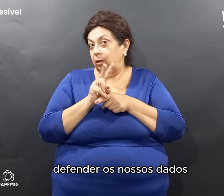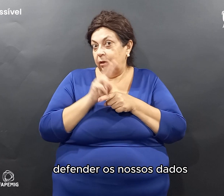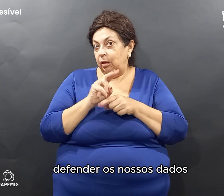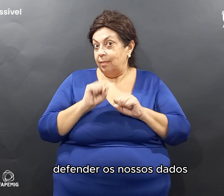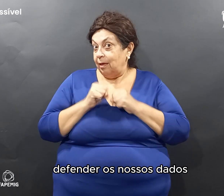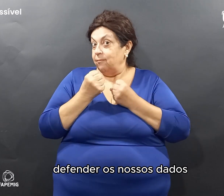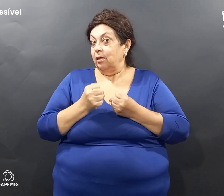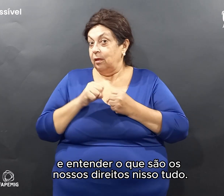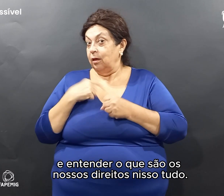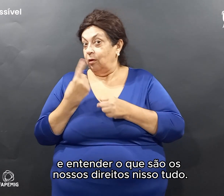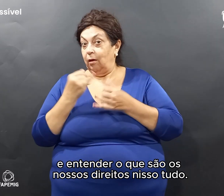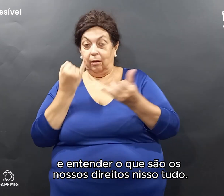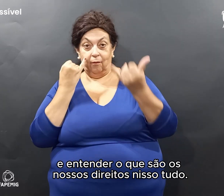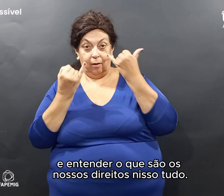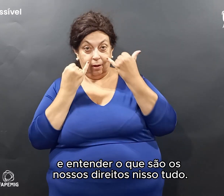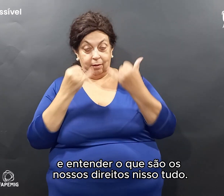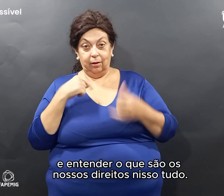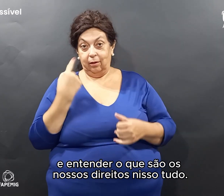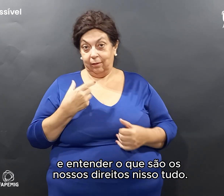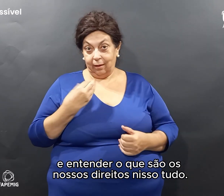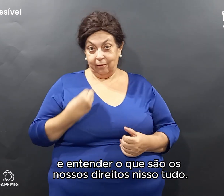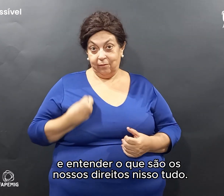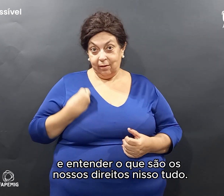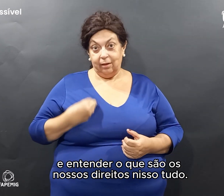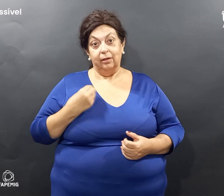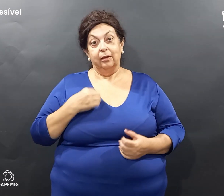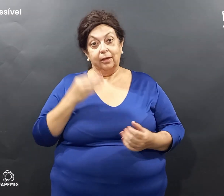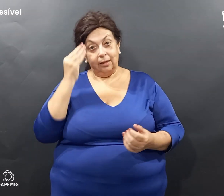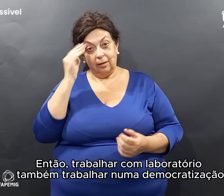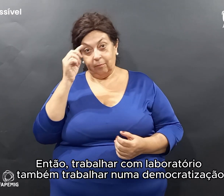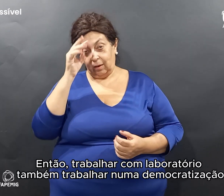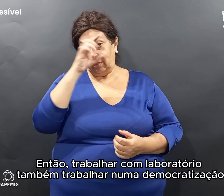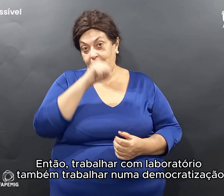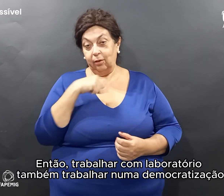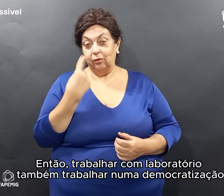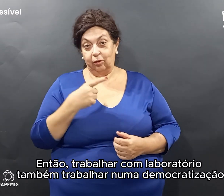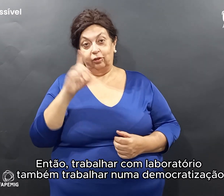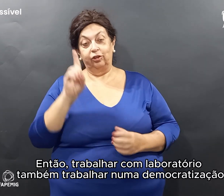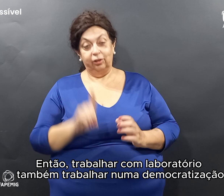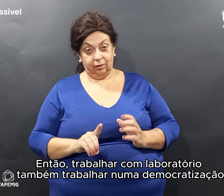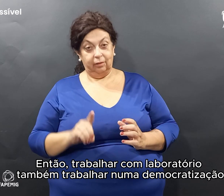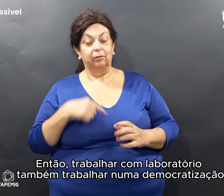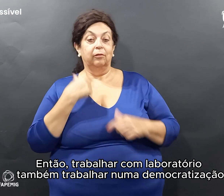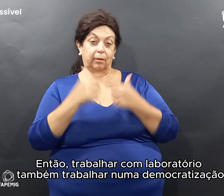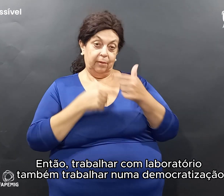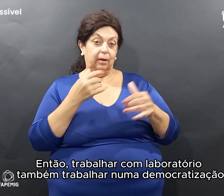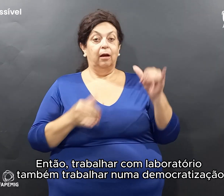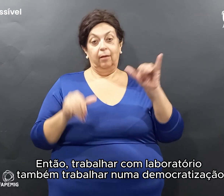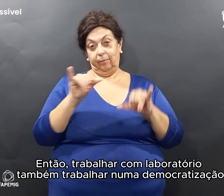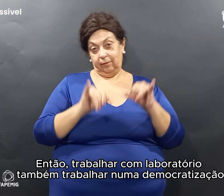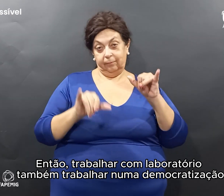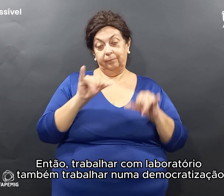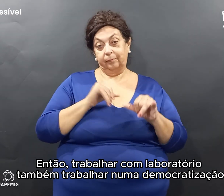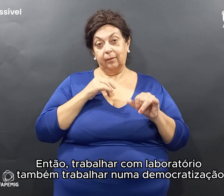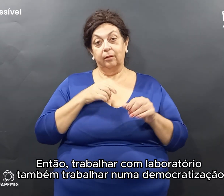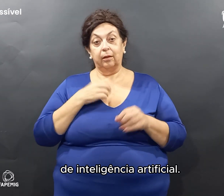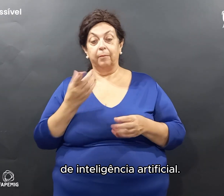nossos dados e entender o que são os nossos direitos nisso tudo. Então, trabalhar com o laboratório é também trabalhar numa democratização de